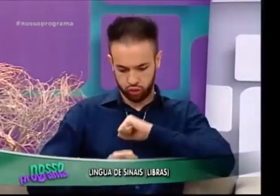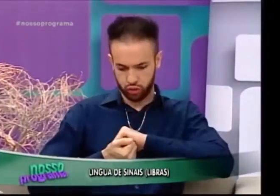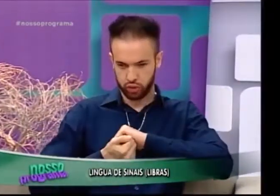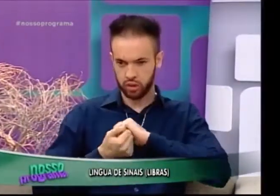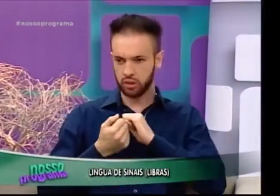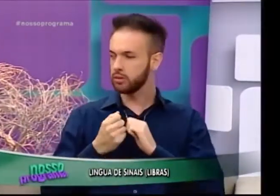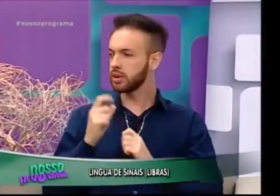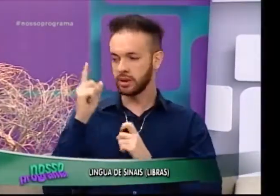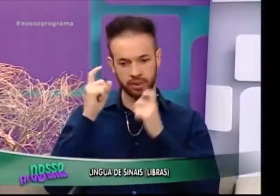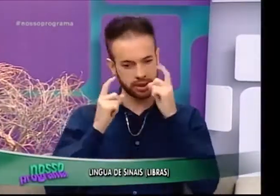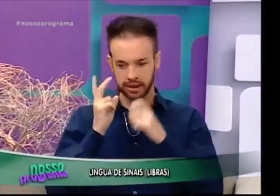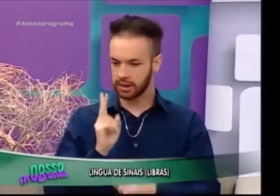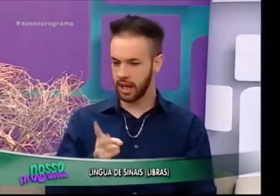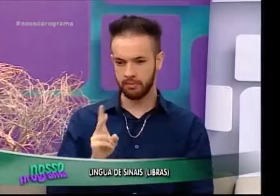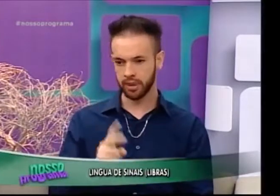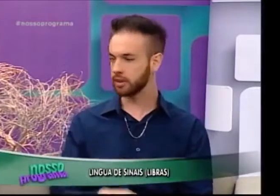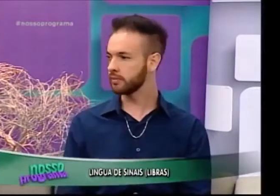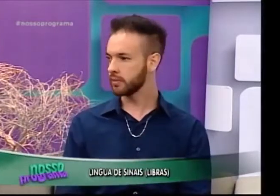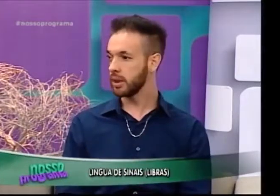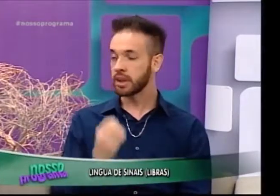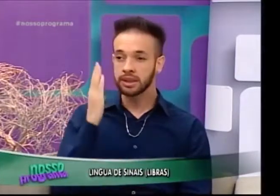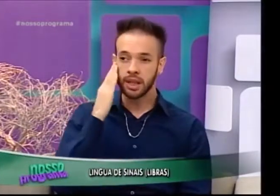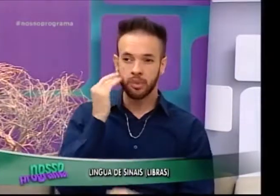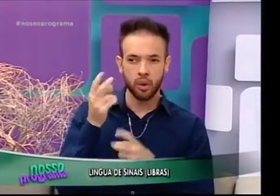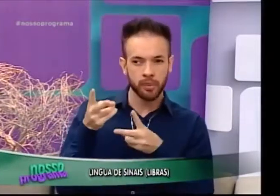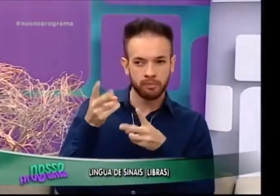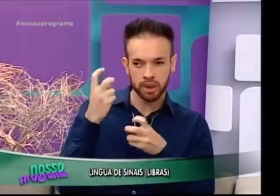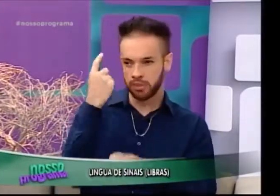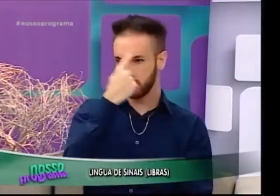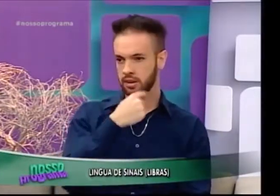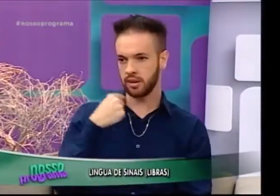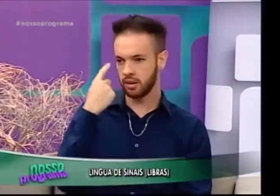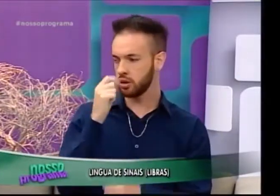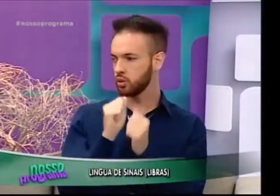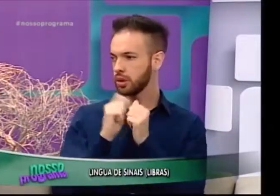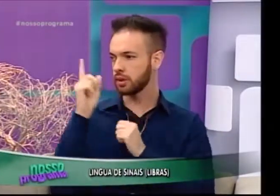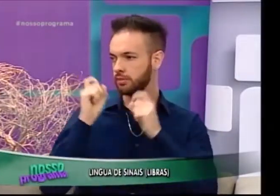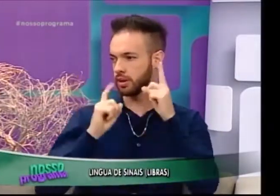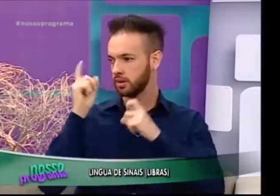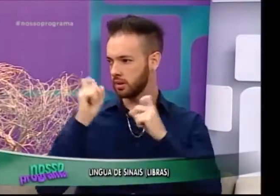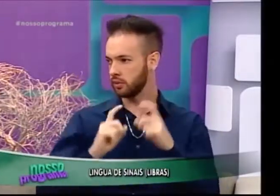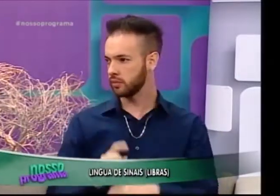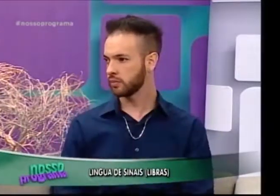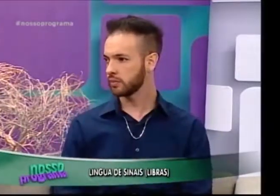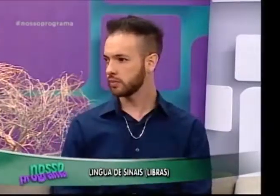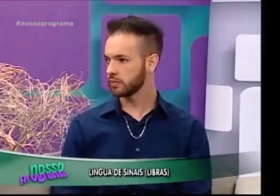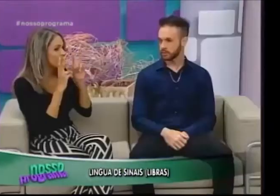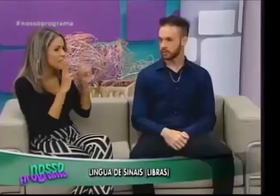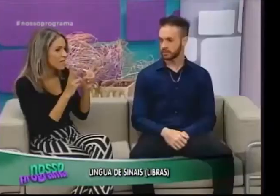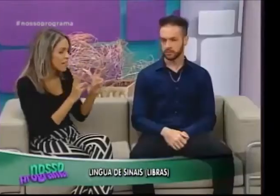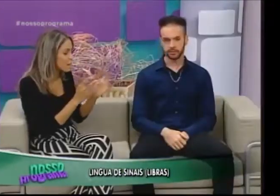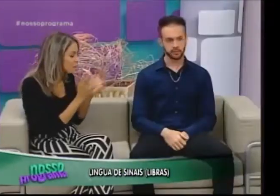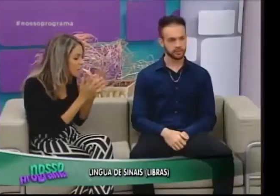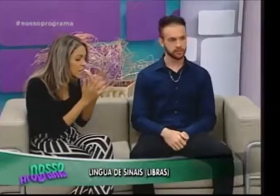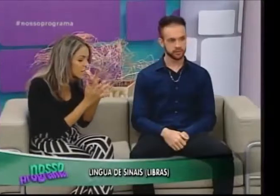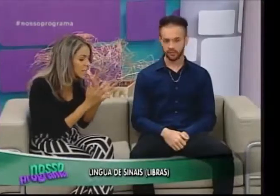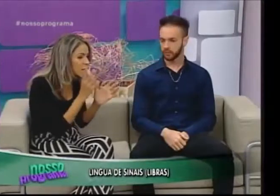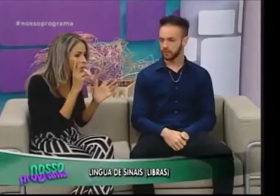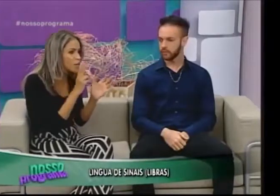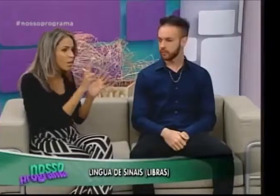sinais, precisa sempre ter expressão, perceber, porque o surdo, ele olha no olho, né? Você vê que ele não fica assim, ele olha no teu